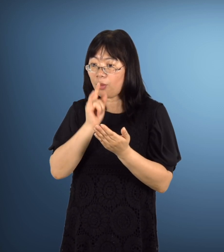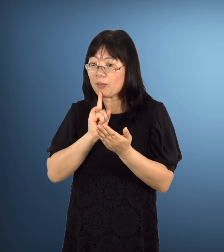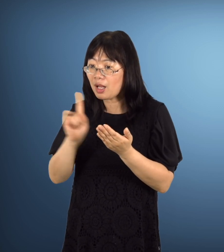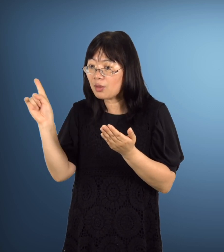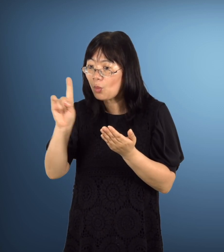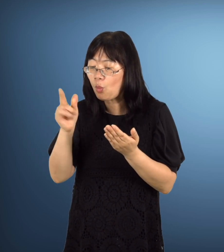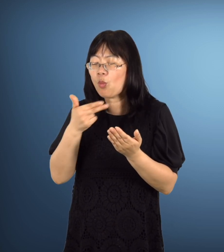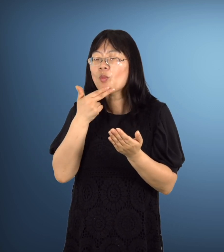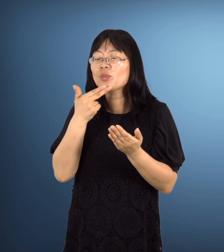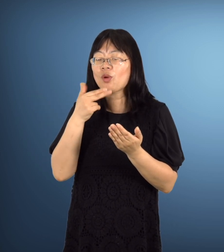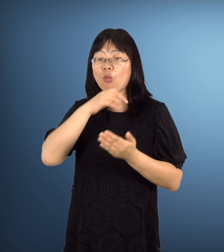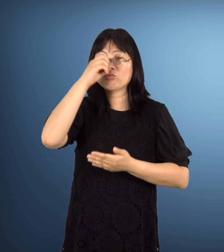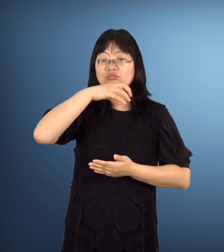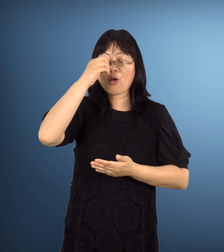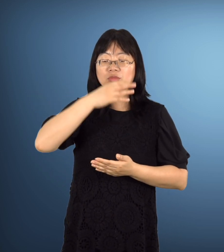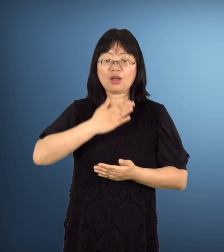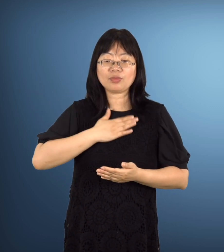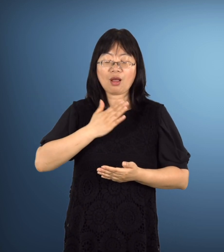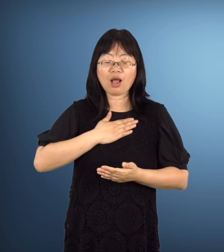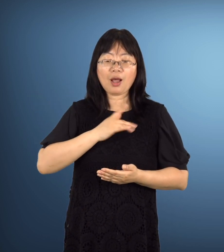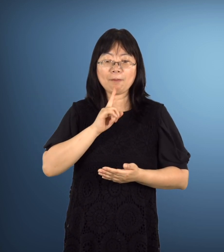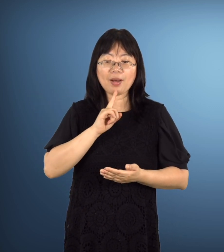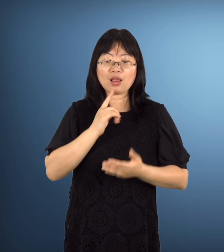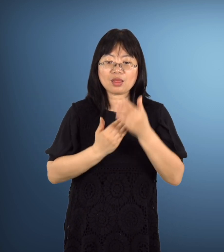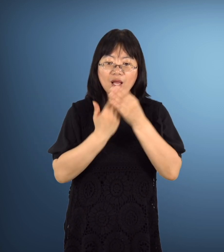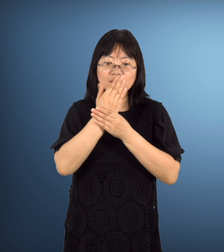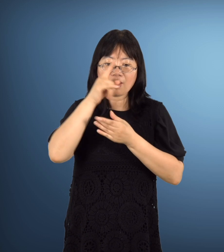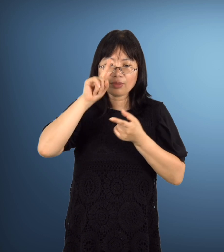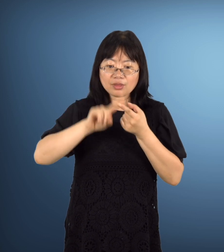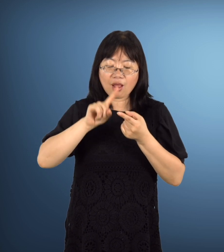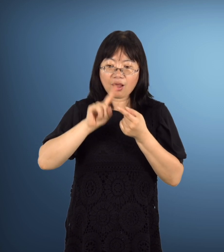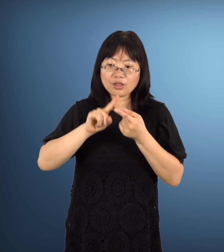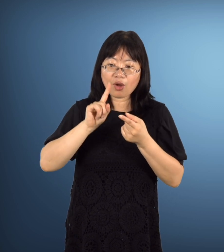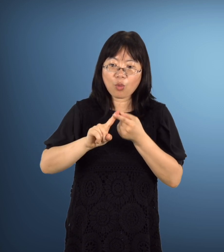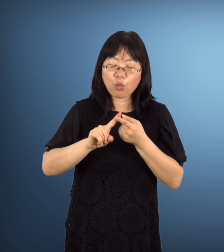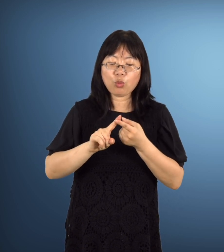했어요. 그냥 말 그대로 요즘 표현대로 하면